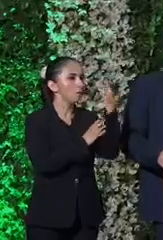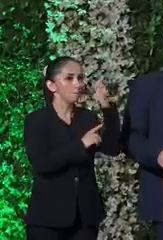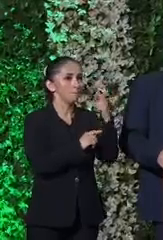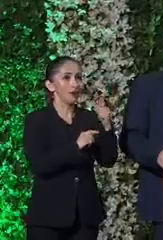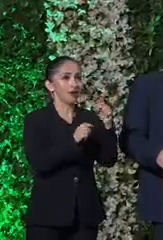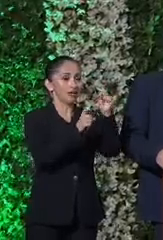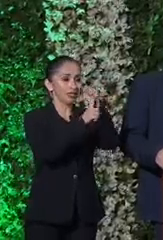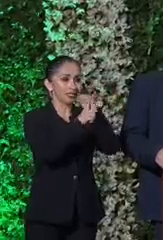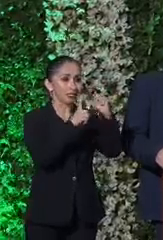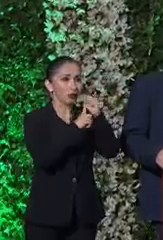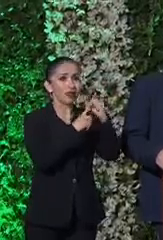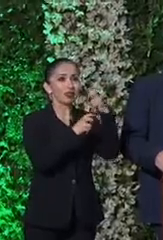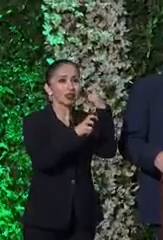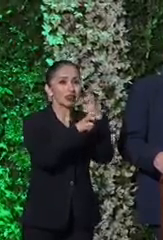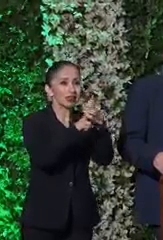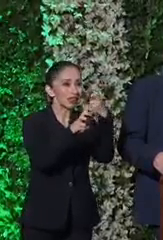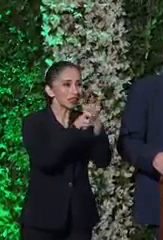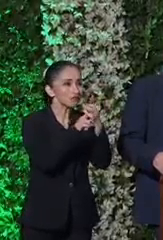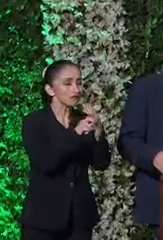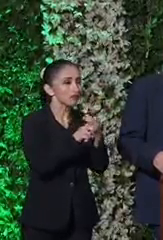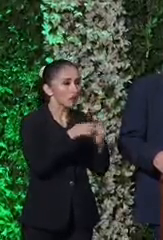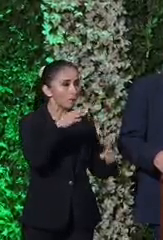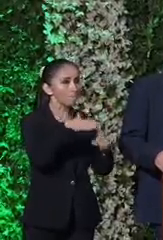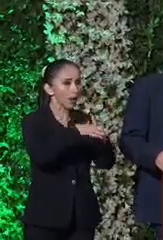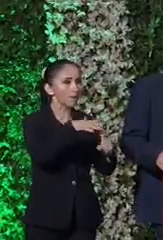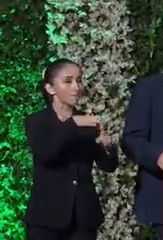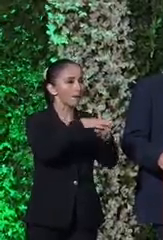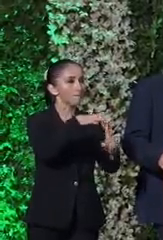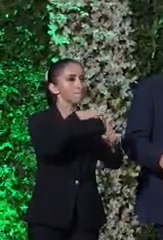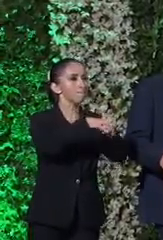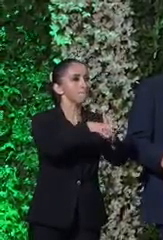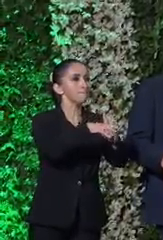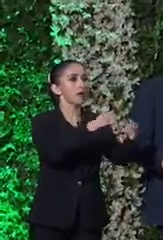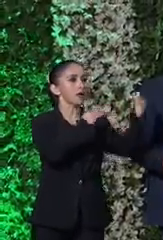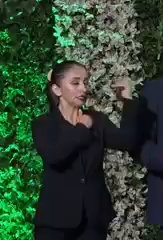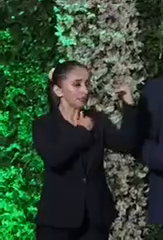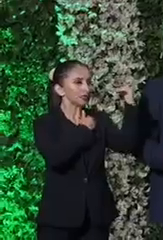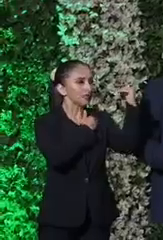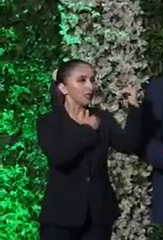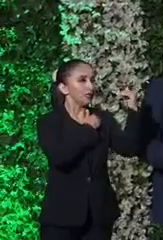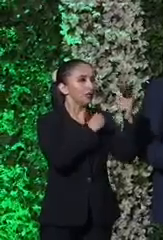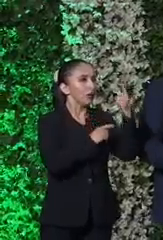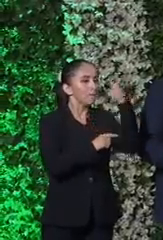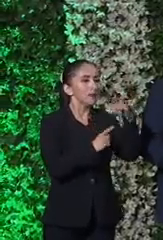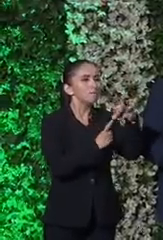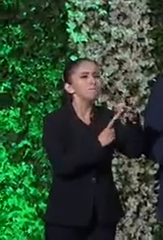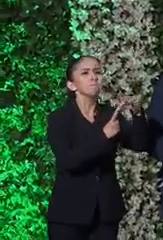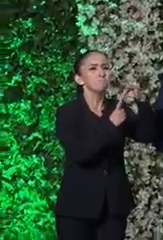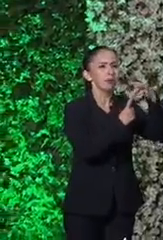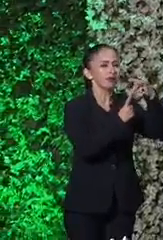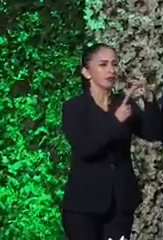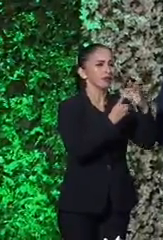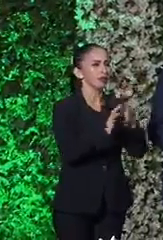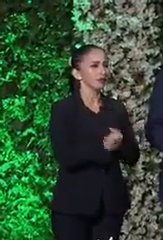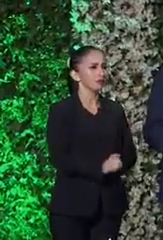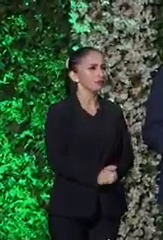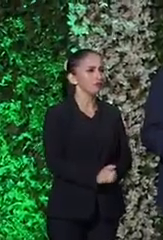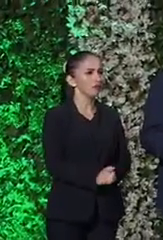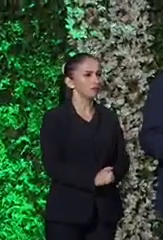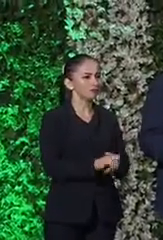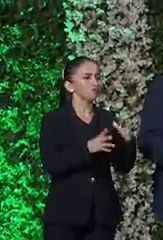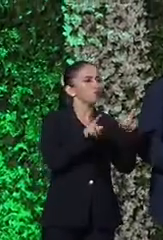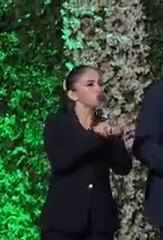esta situación difícil que se está presentando en Santa Cruz, particularmente, que nos